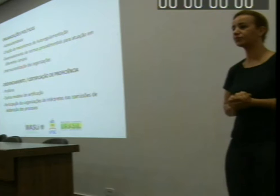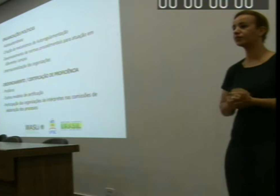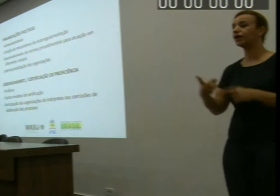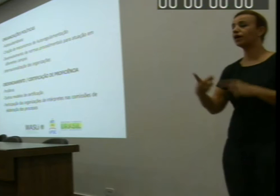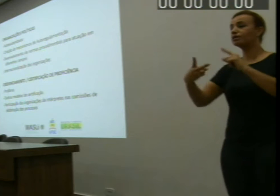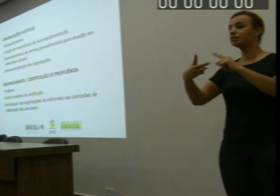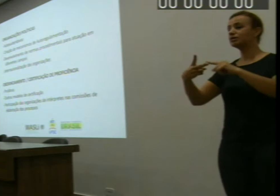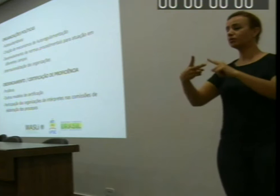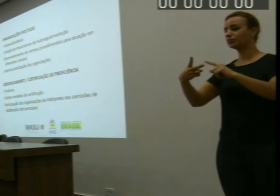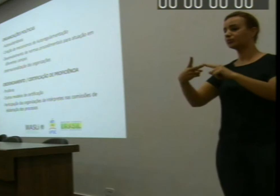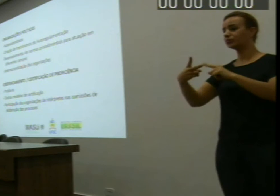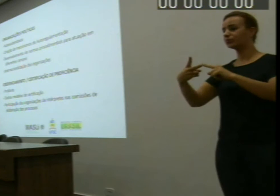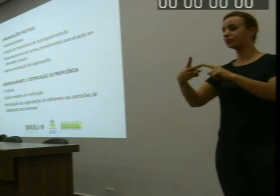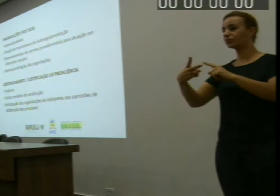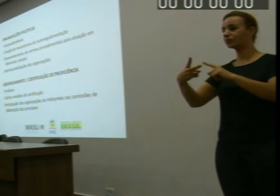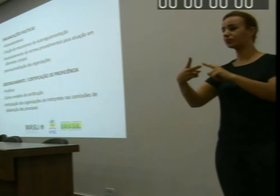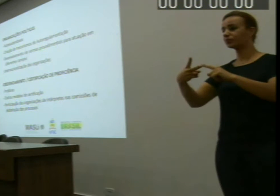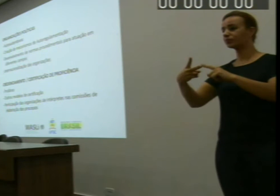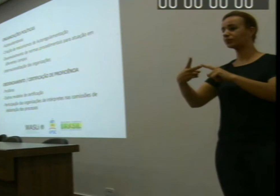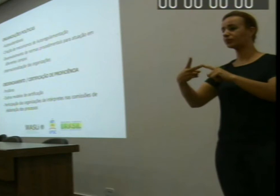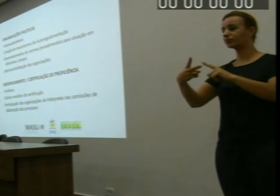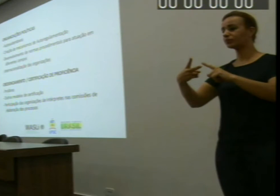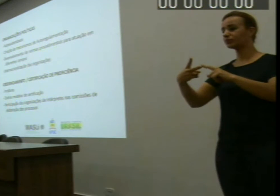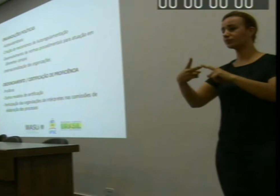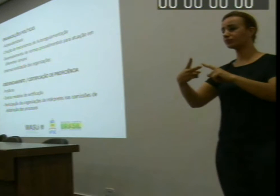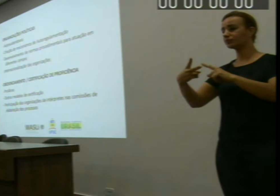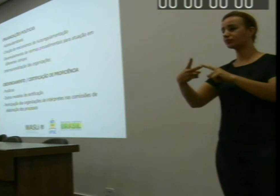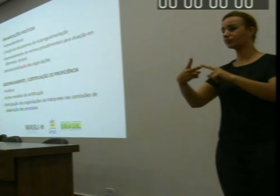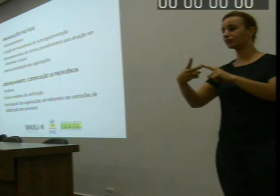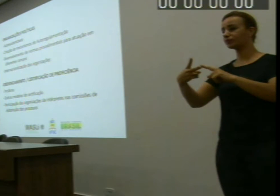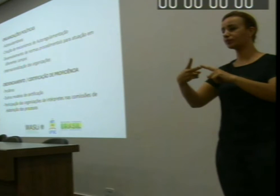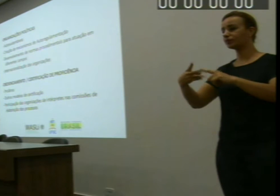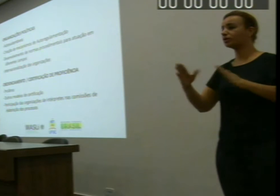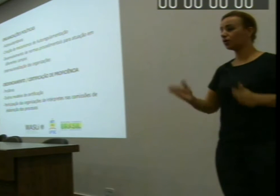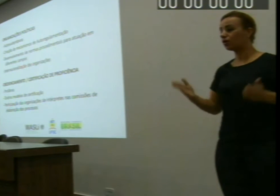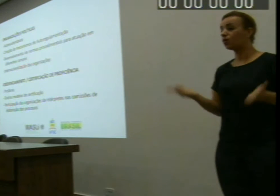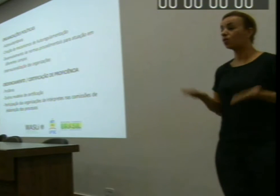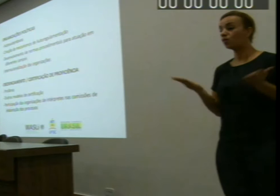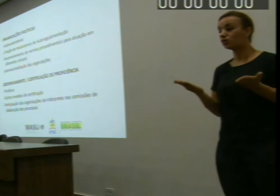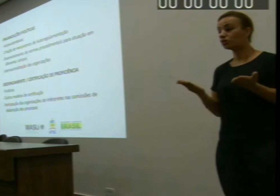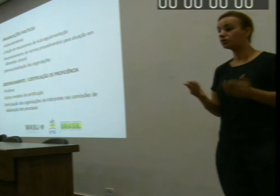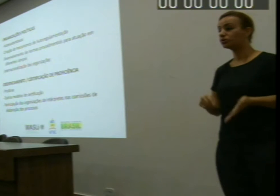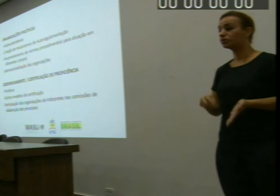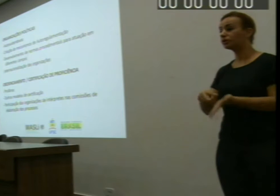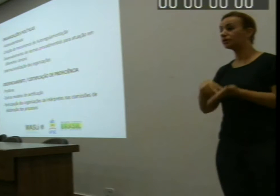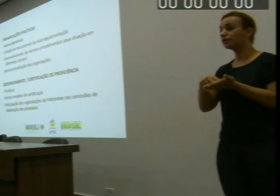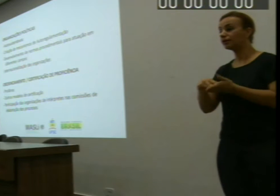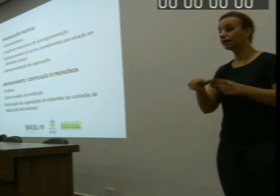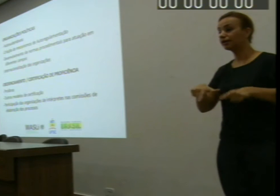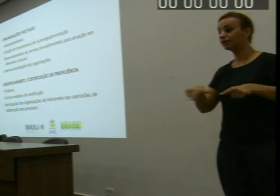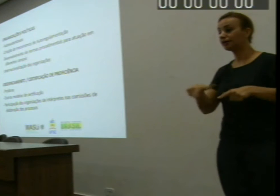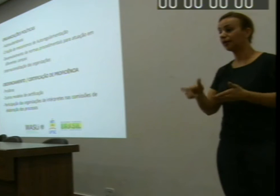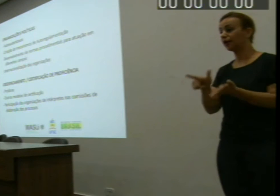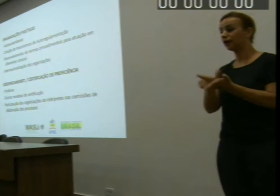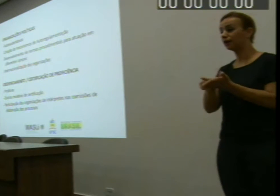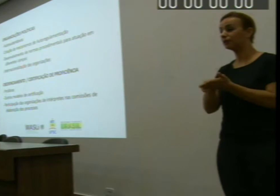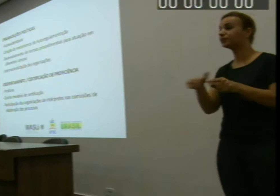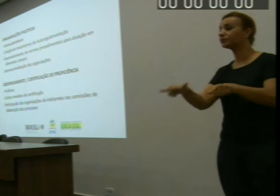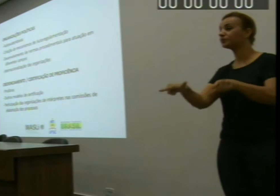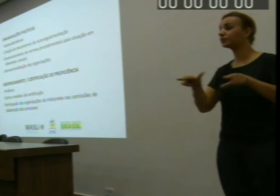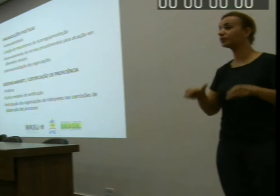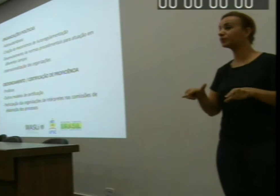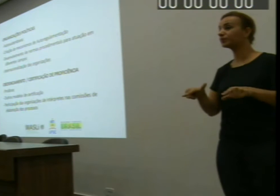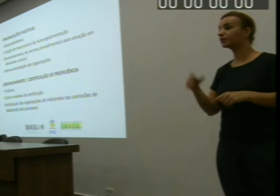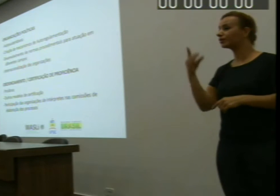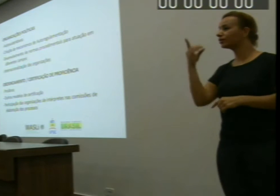ponto o credenciamento e certificação De proficiência quem é que vai domingo passar